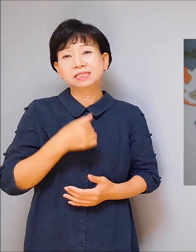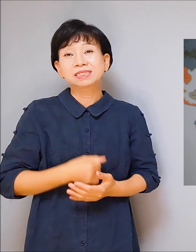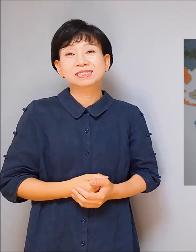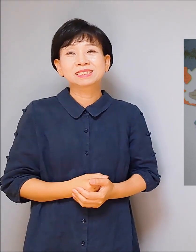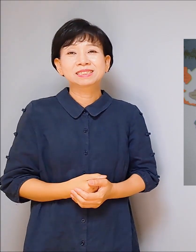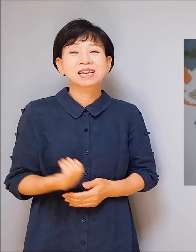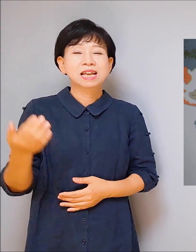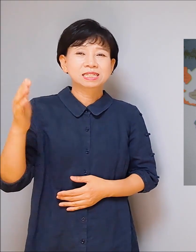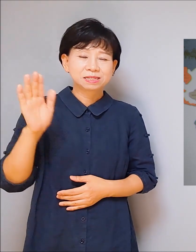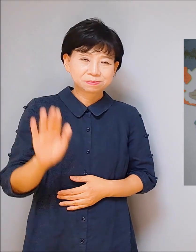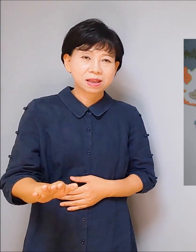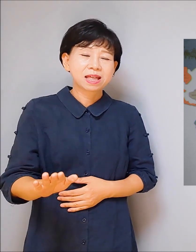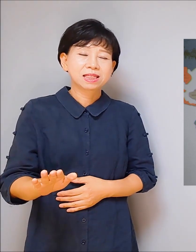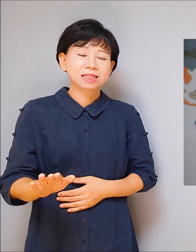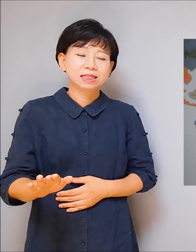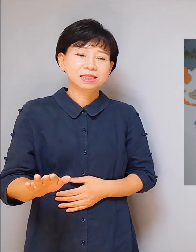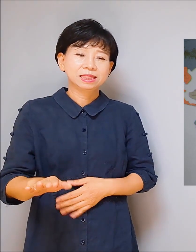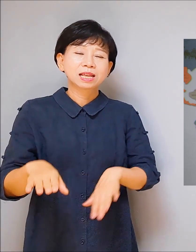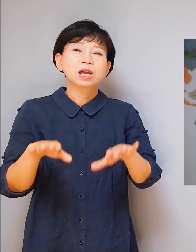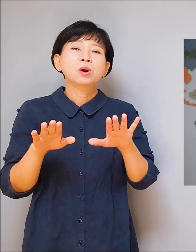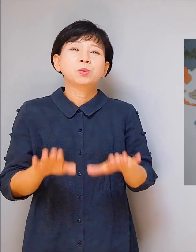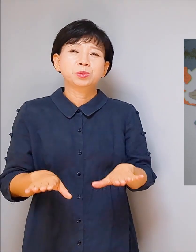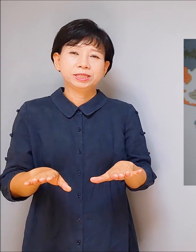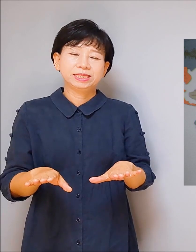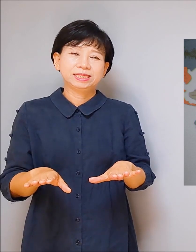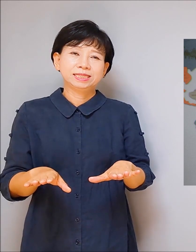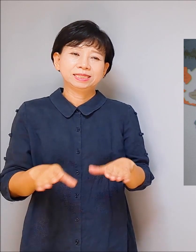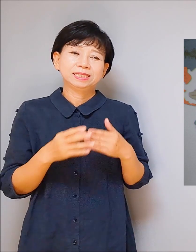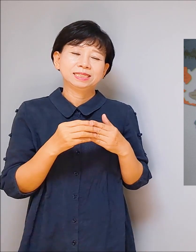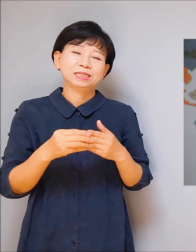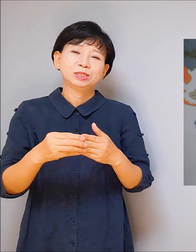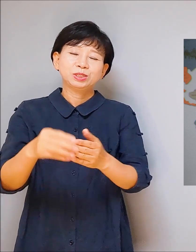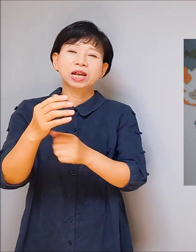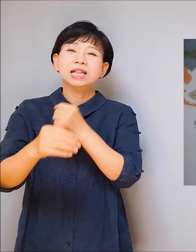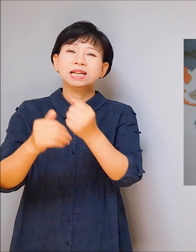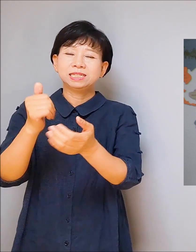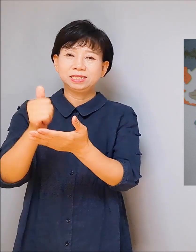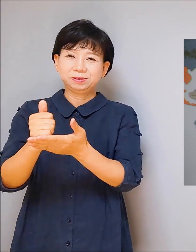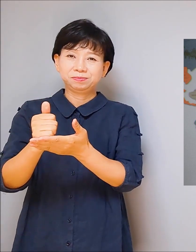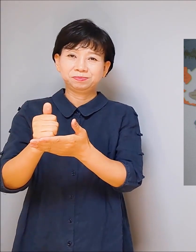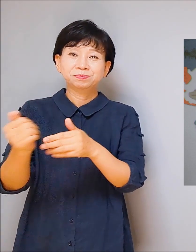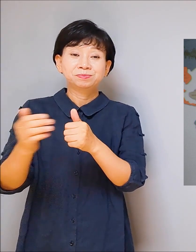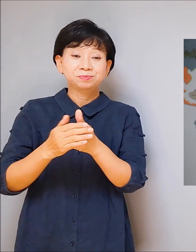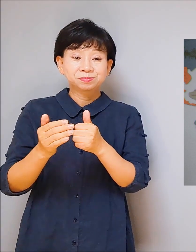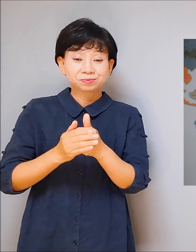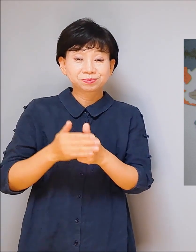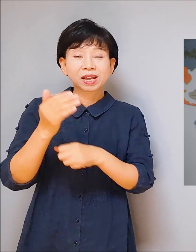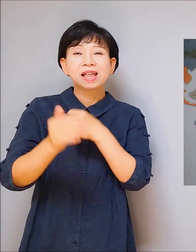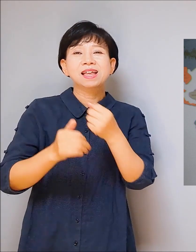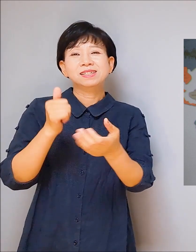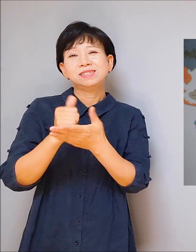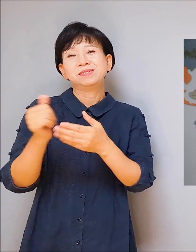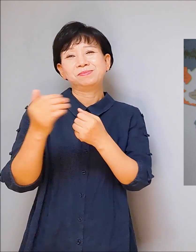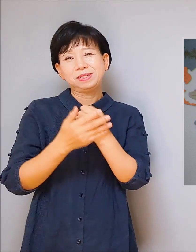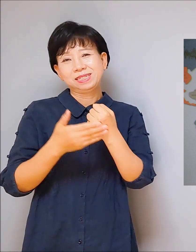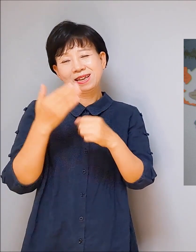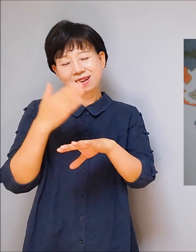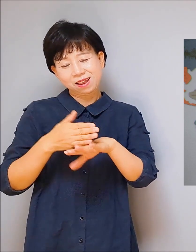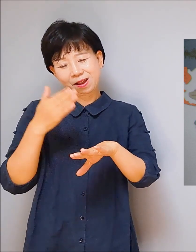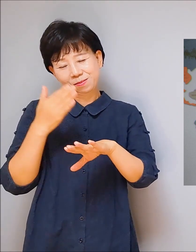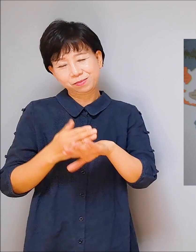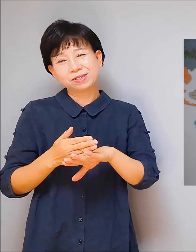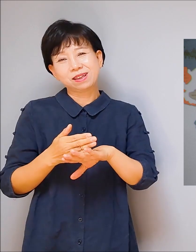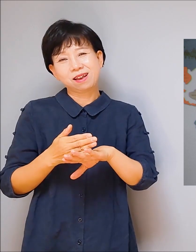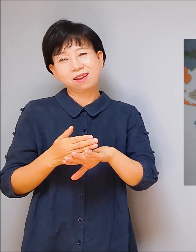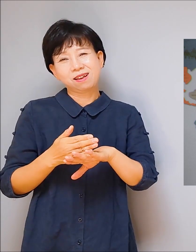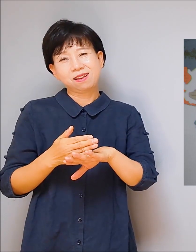되겠습니까? 하지만 우리는 오늘 우리를 인도하신 에베네셀 하나님의 은혜에 감사하실